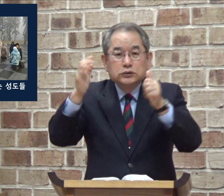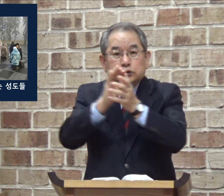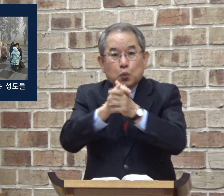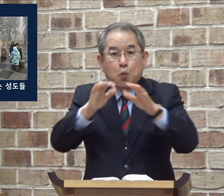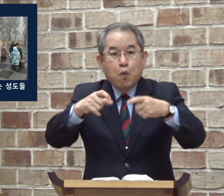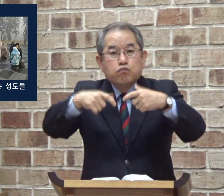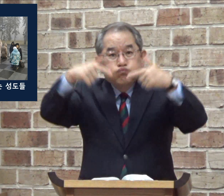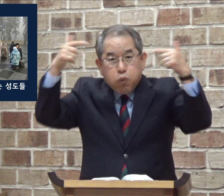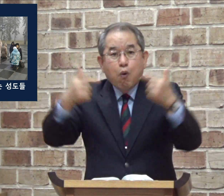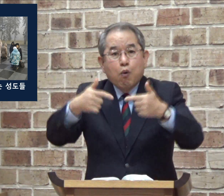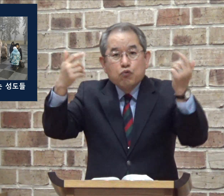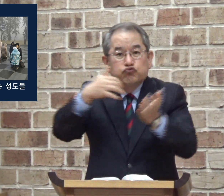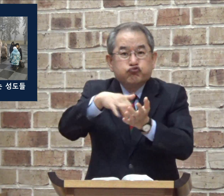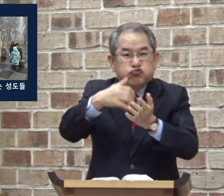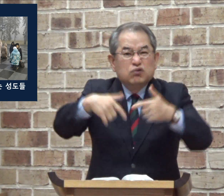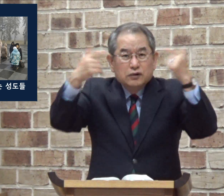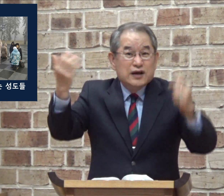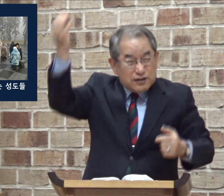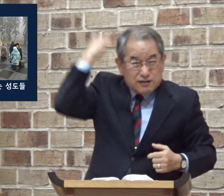많은 교회 성도들이 걱정하고 있는 곳곳에